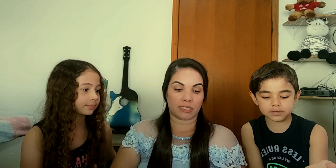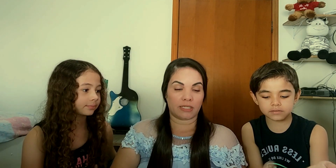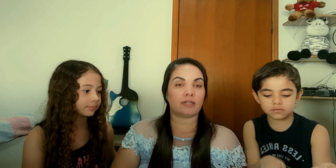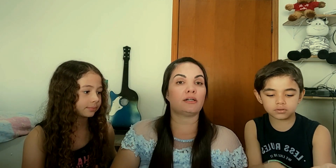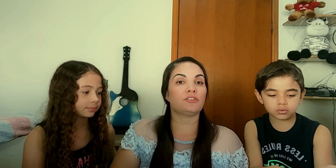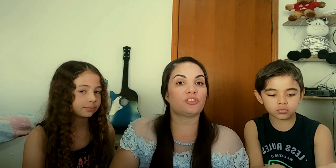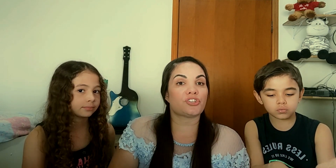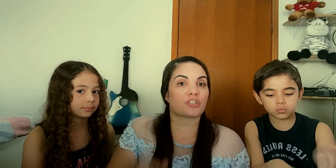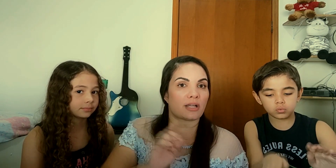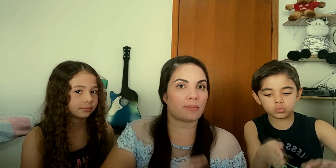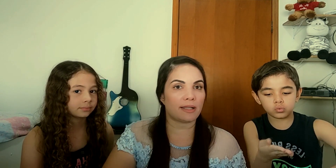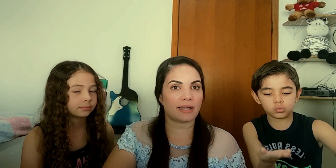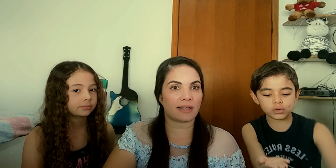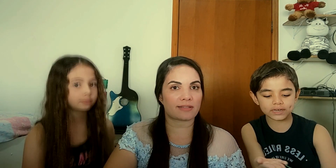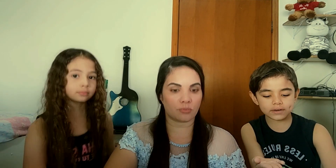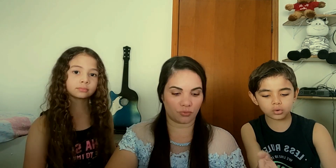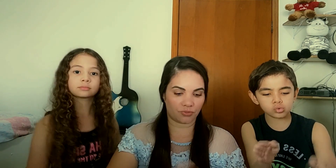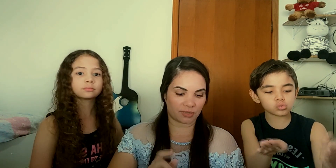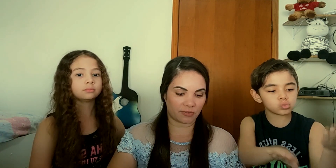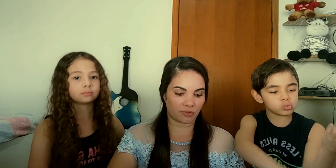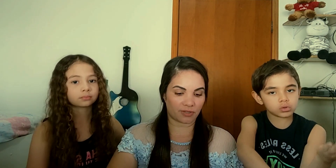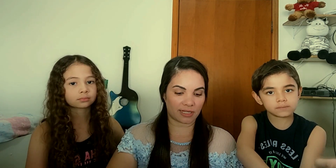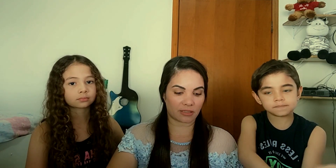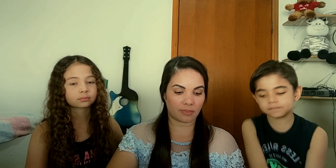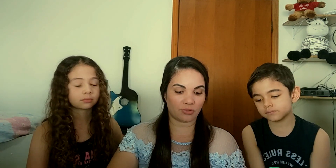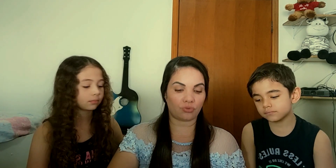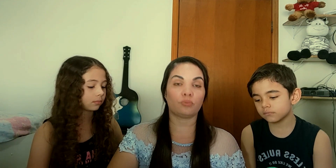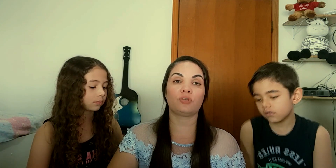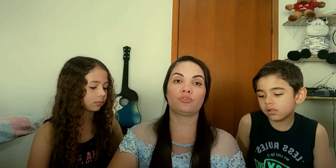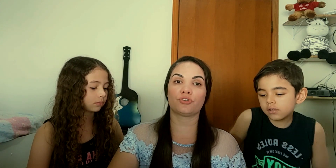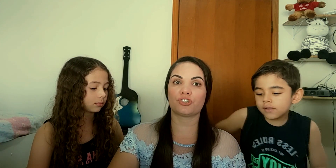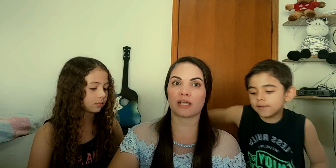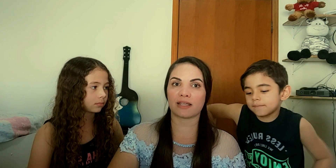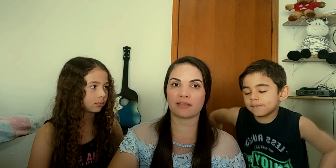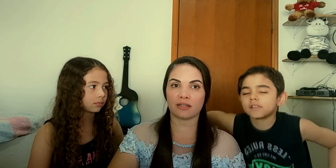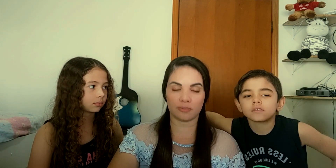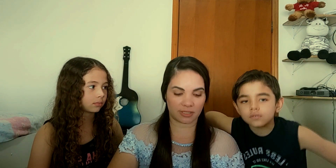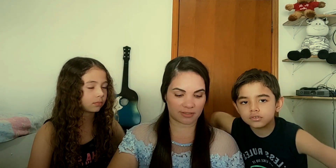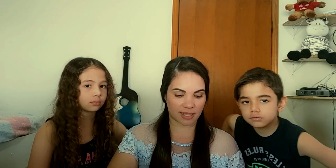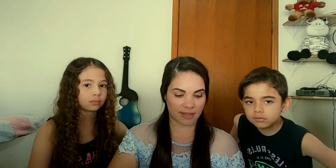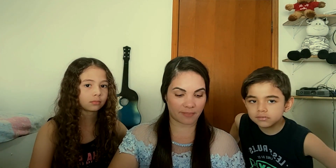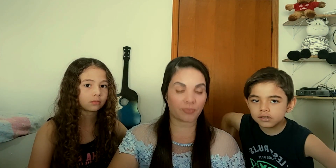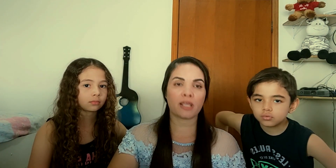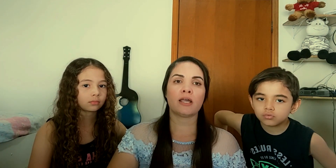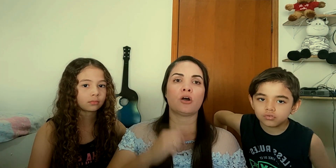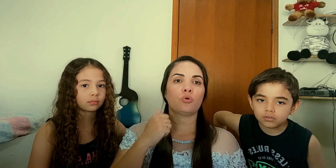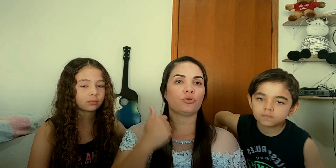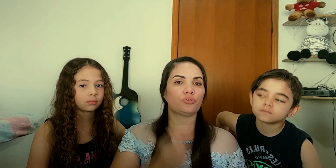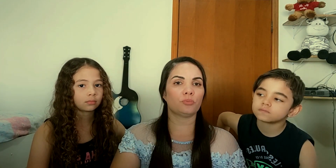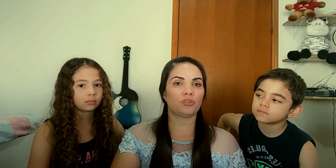Antes da gente trabalhar essa música, vamos falar também dos números ordinais em libras, tá? Os números